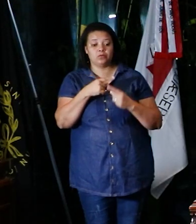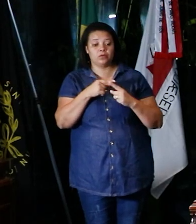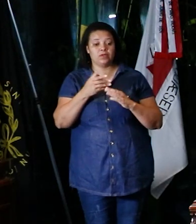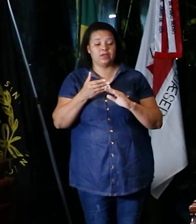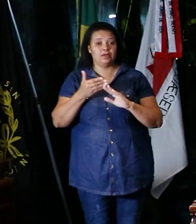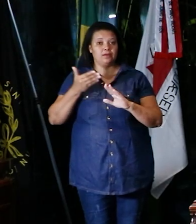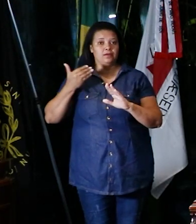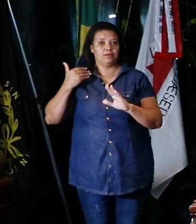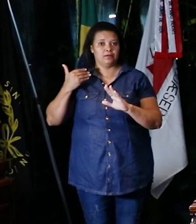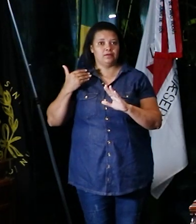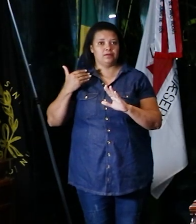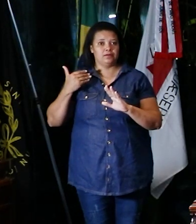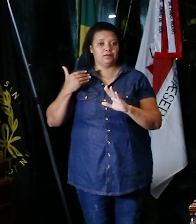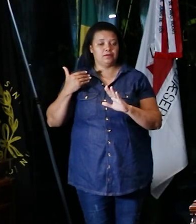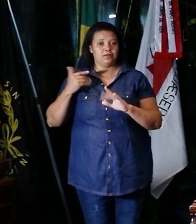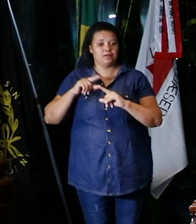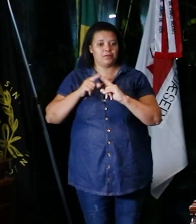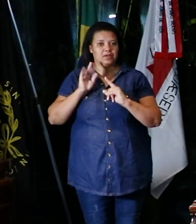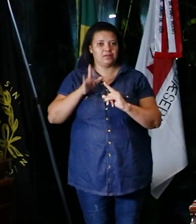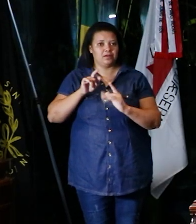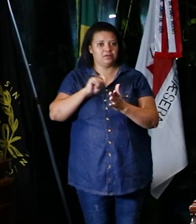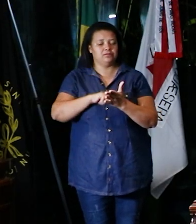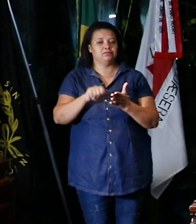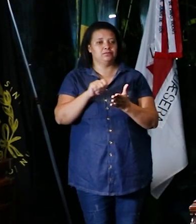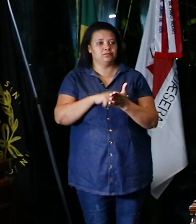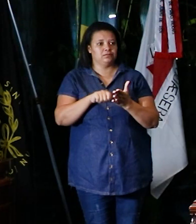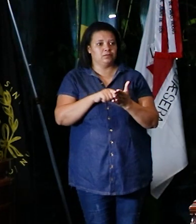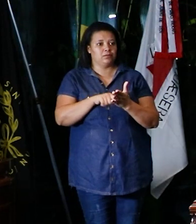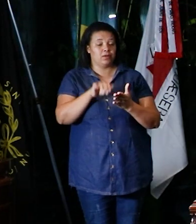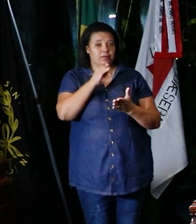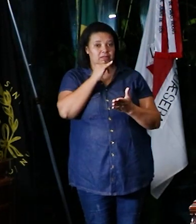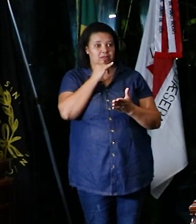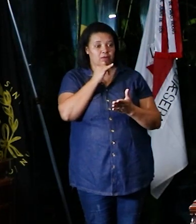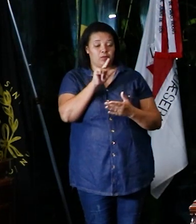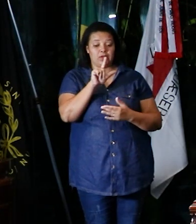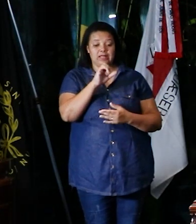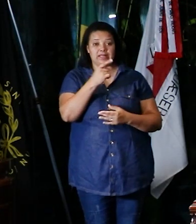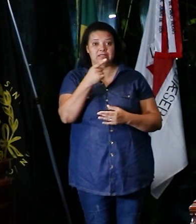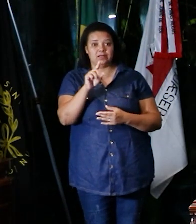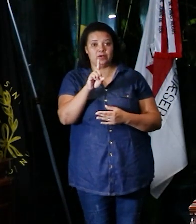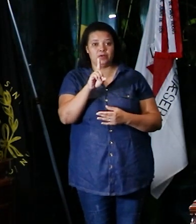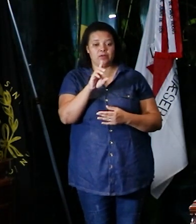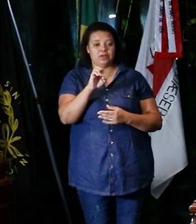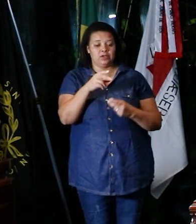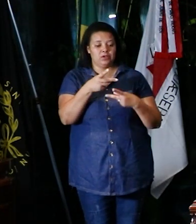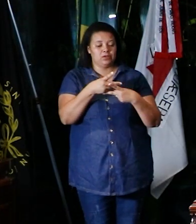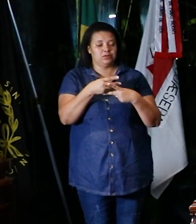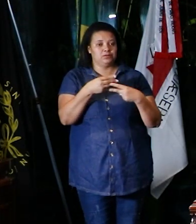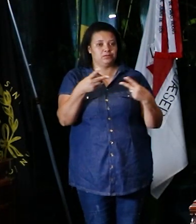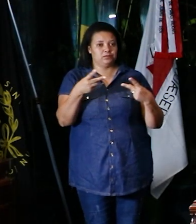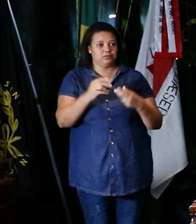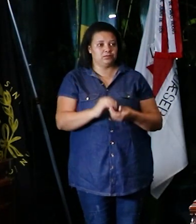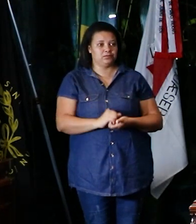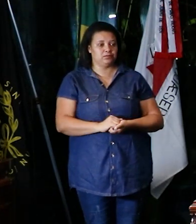né? Mas, no mesmo Lição de Coisas, por exemplo,